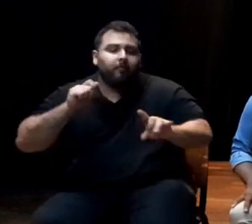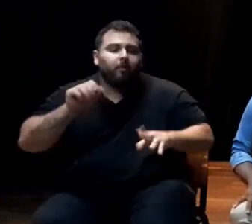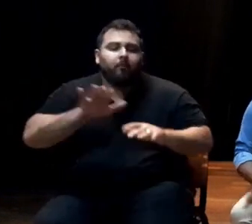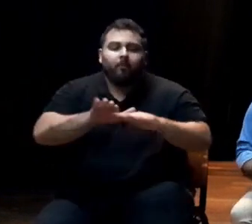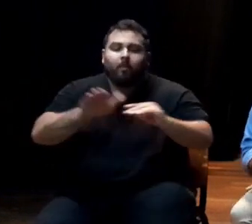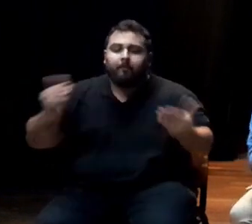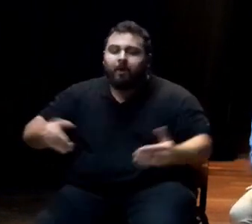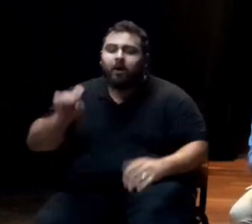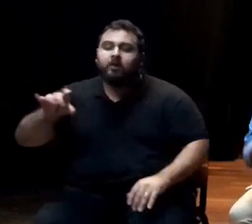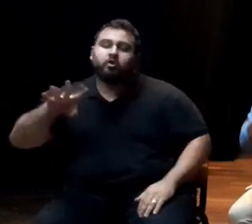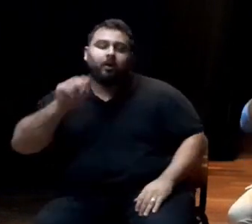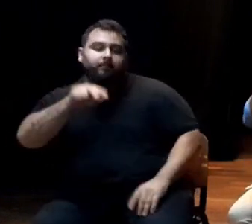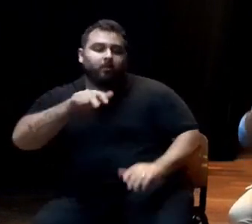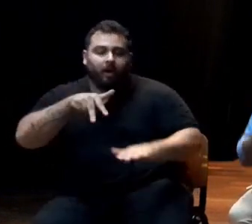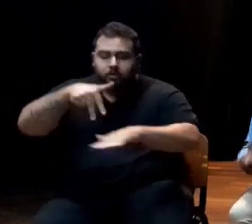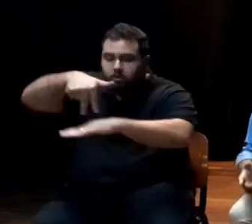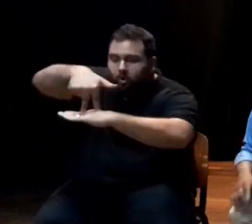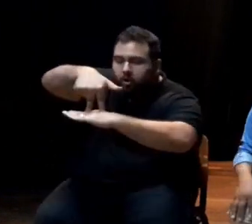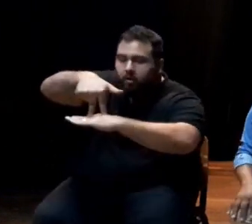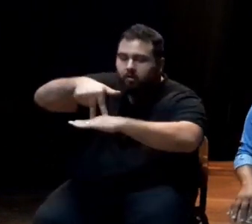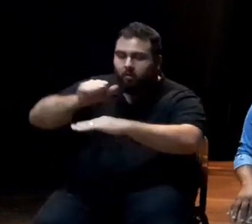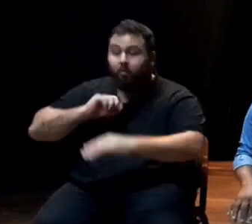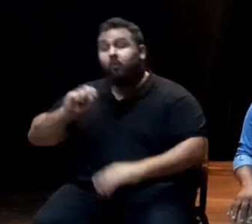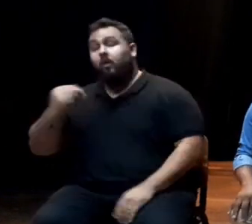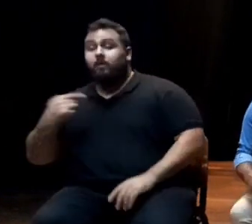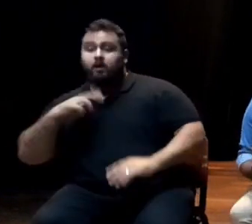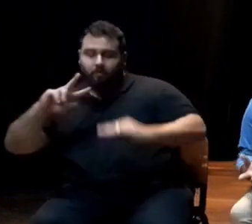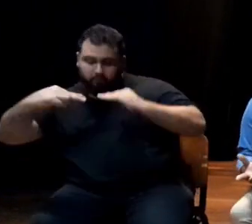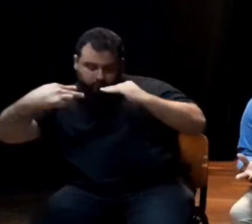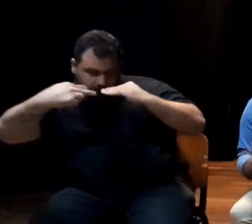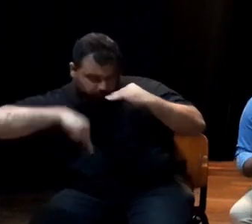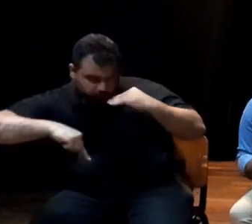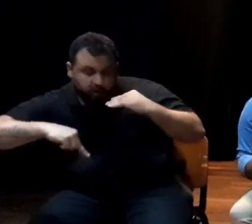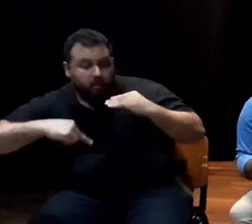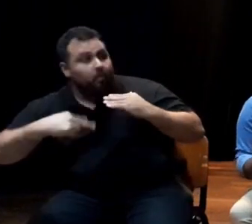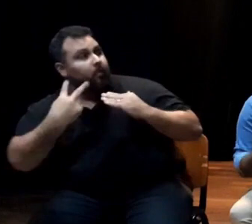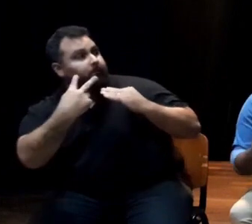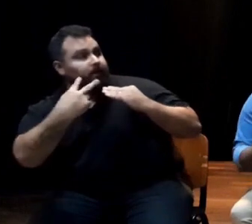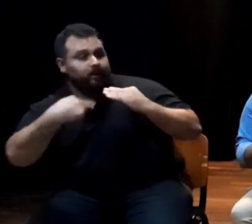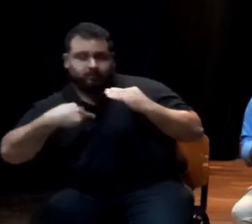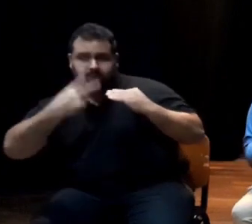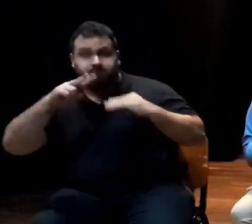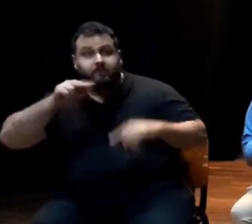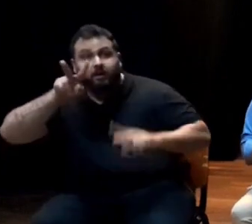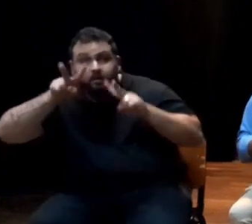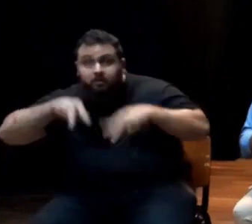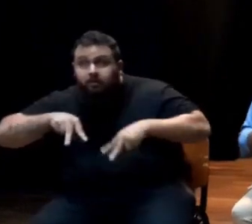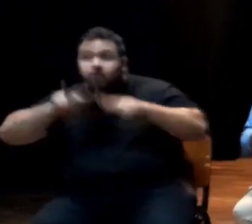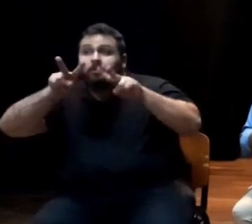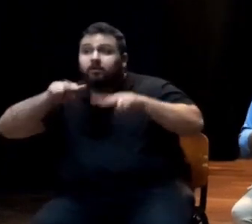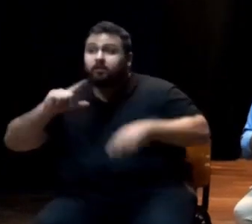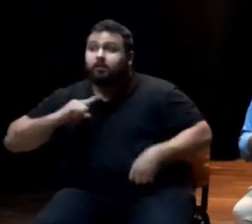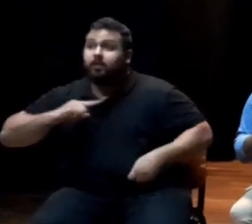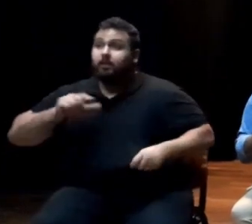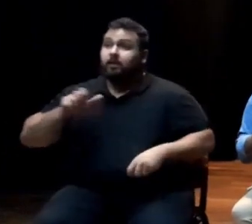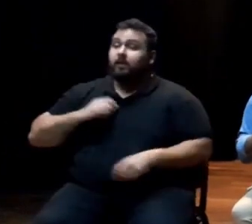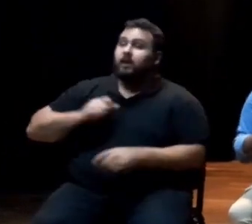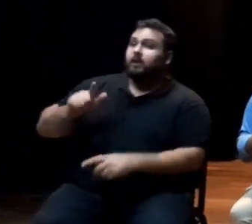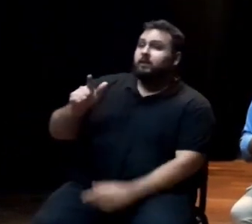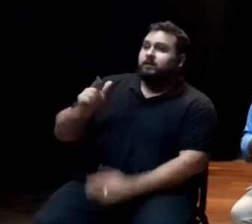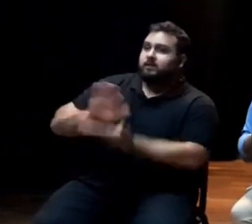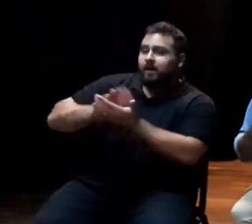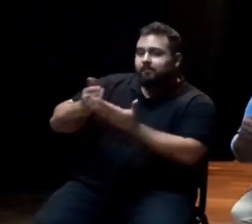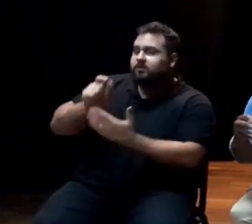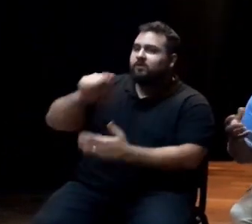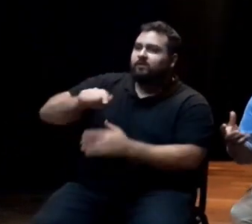embaixo? Falei, tá, ou ele olha pro chão ou ele olha pra cena. Sabe, assim, né? Tem É também claro... o intérprete que fica nos degraus que